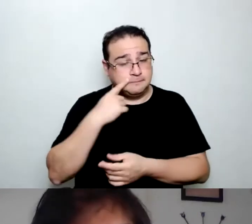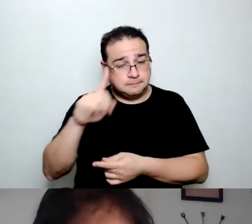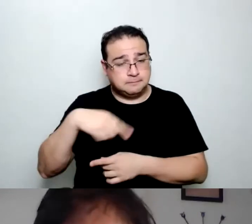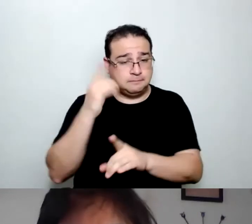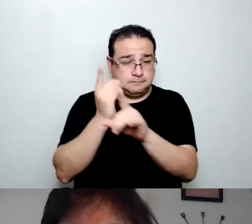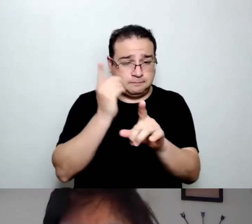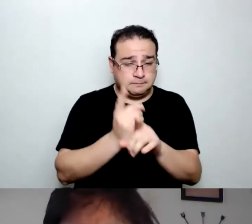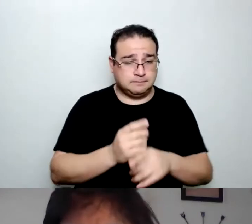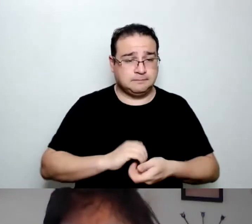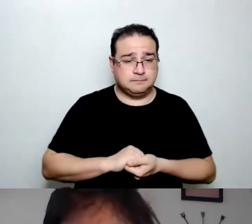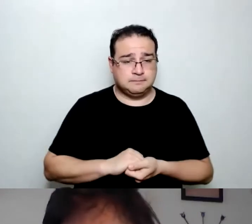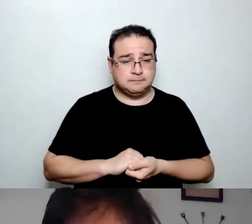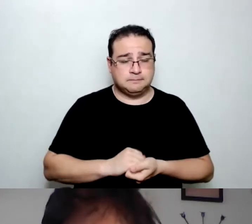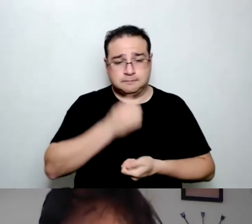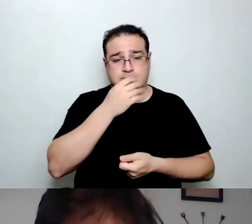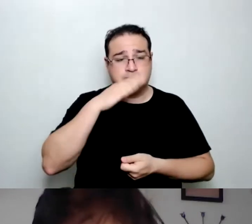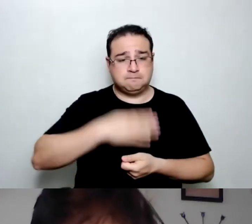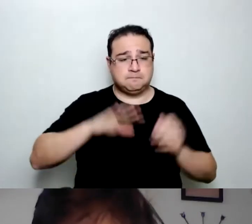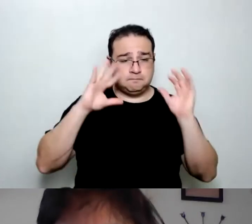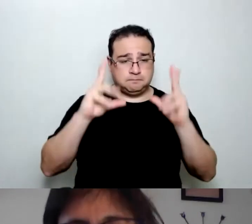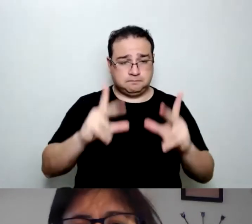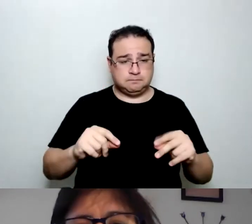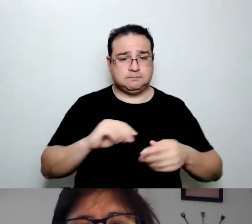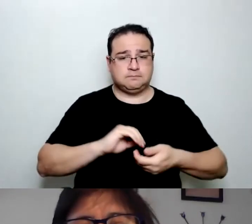próximo encontro. Uma boa tarde para todo